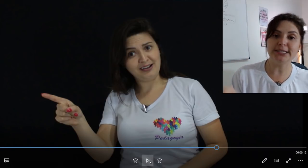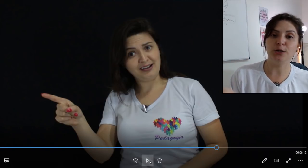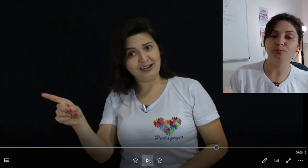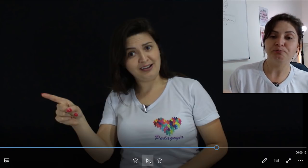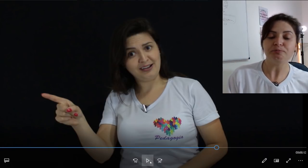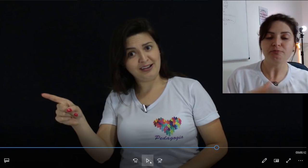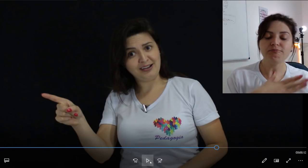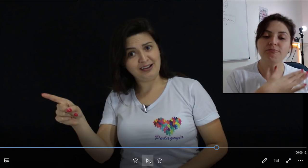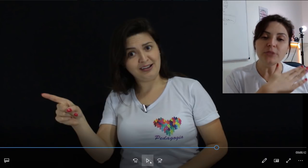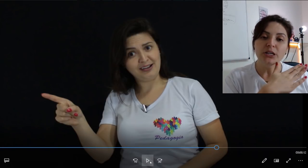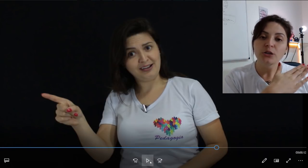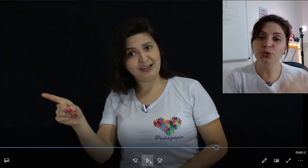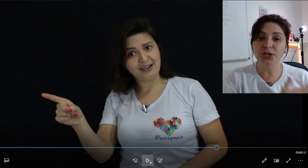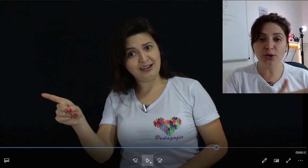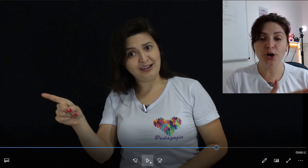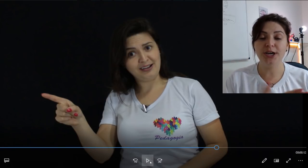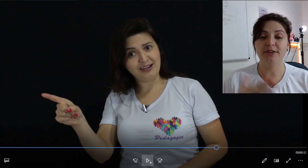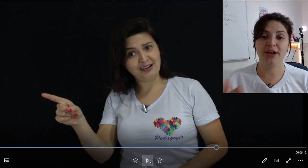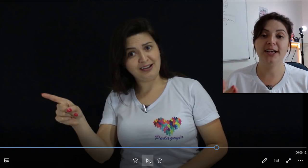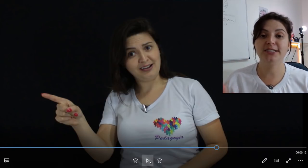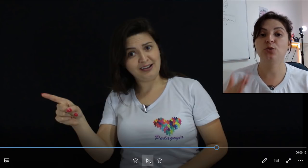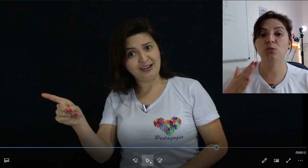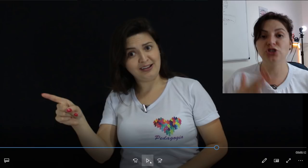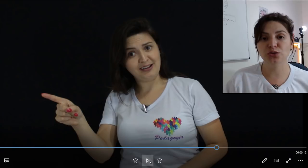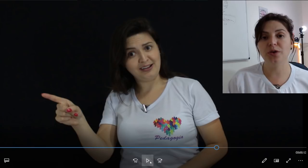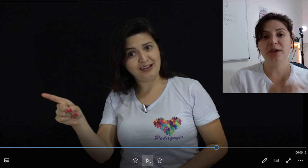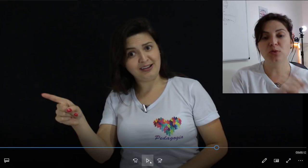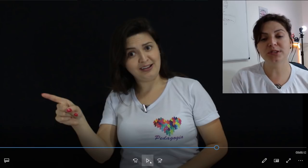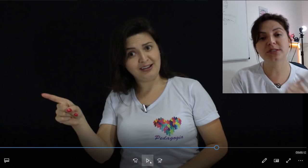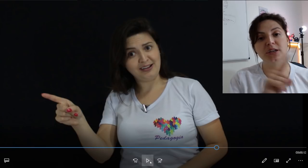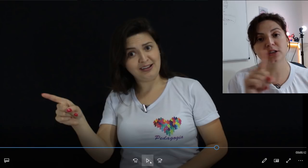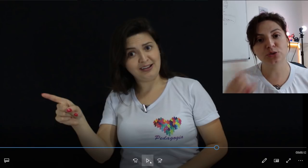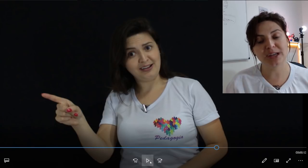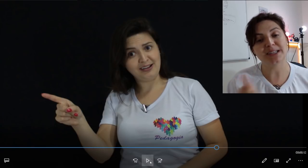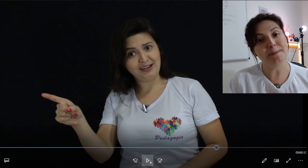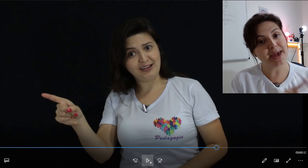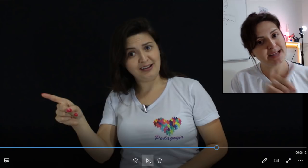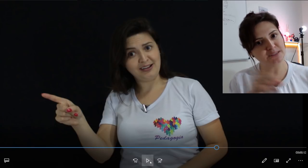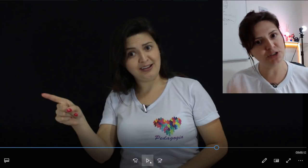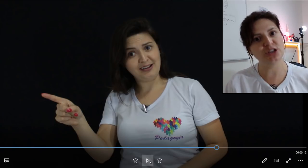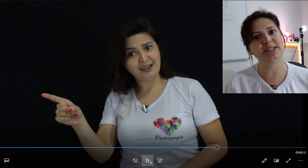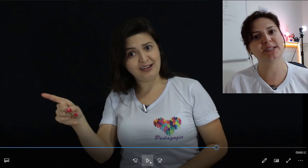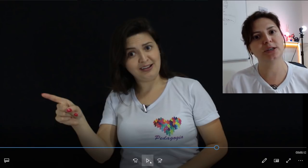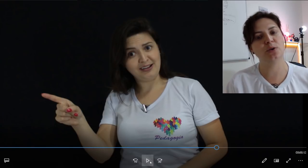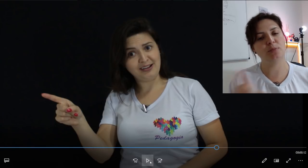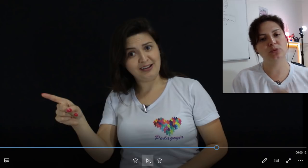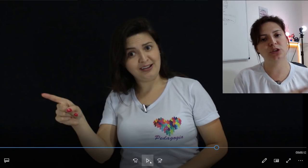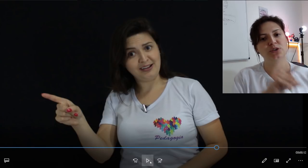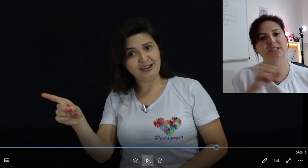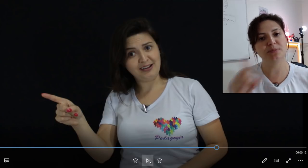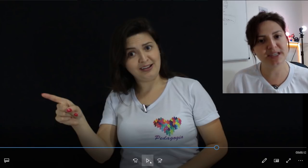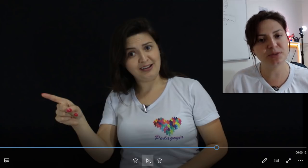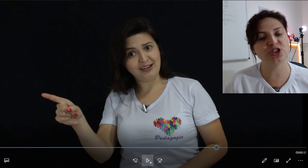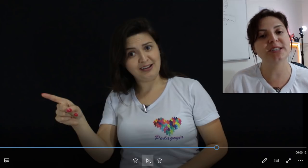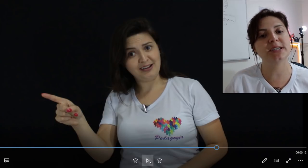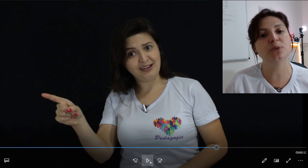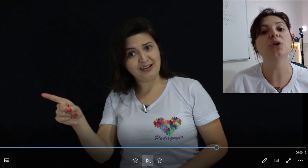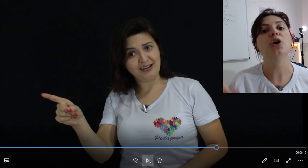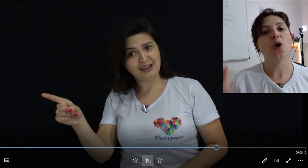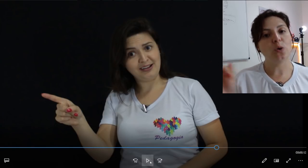direção. No decorrer da frase, eu continuei mostrando nessa mesma direção, apontando nessa mesma direção, o